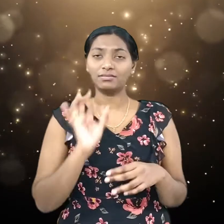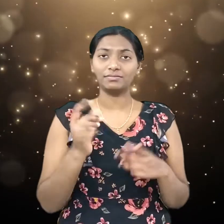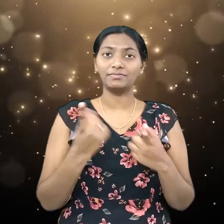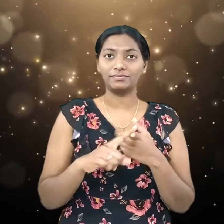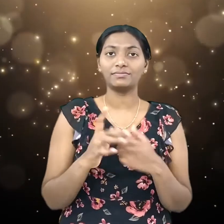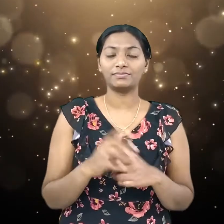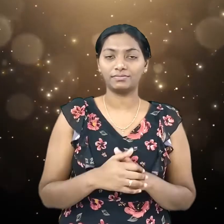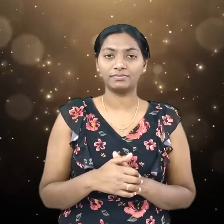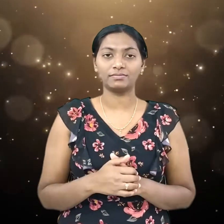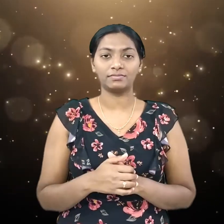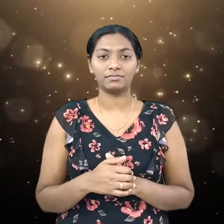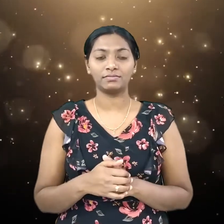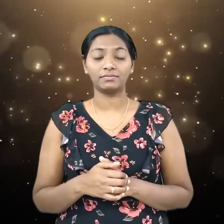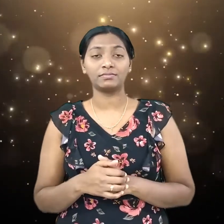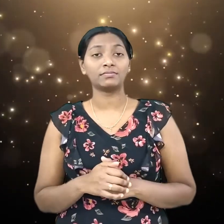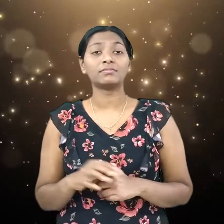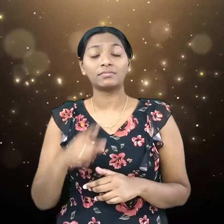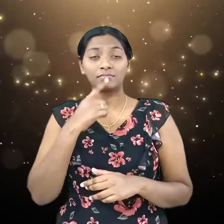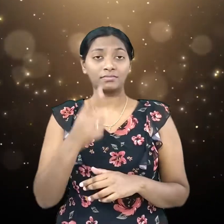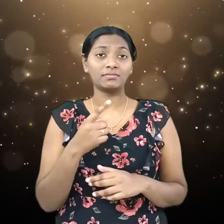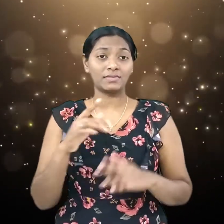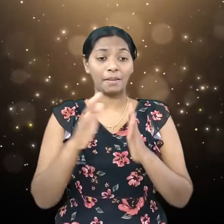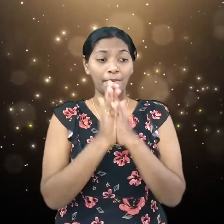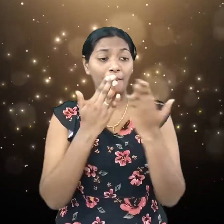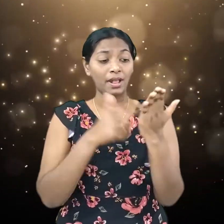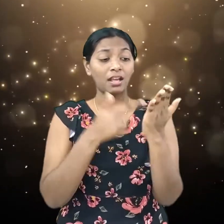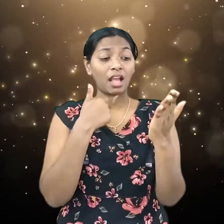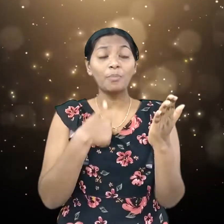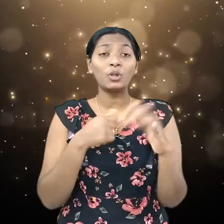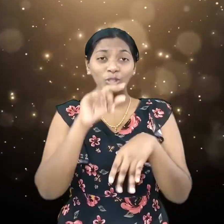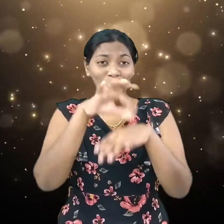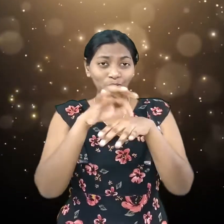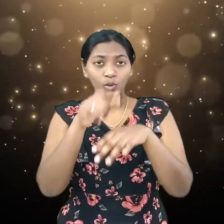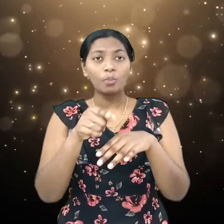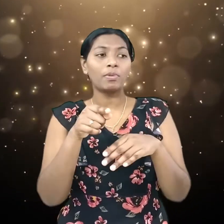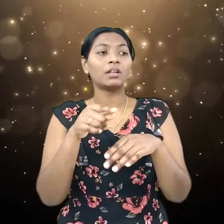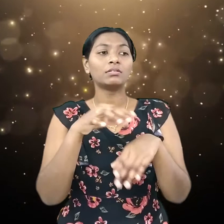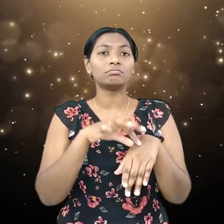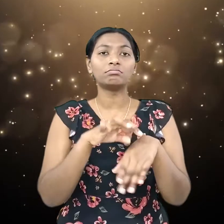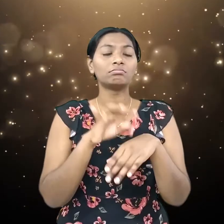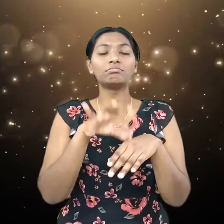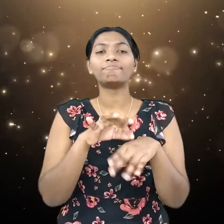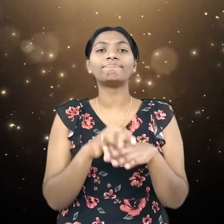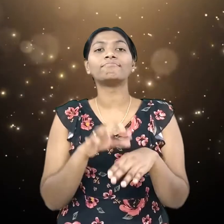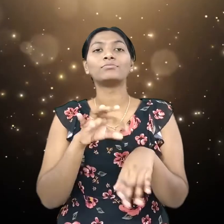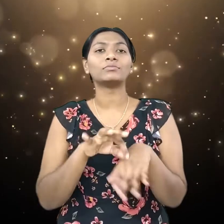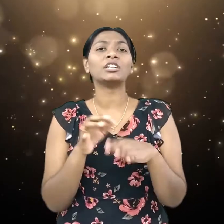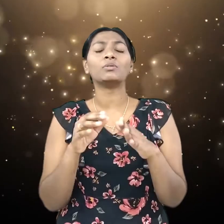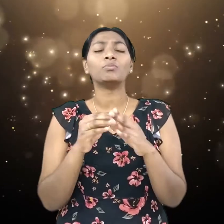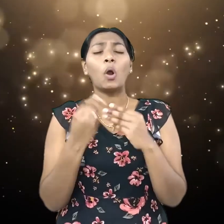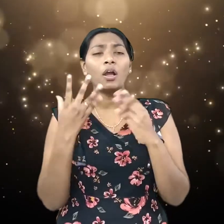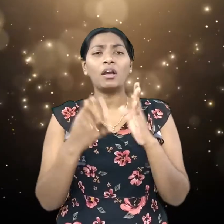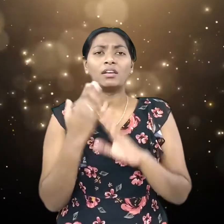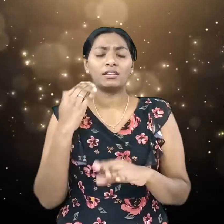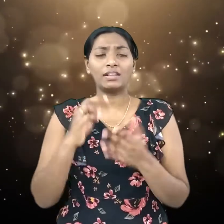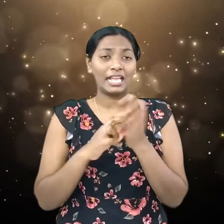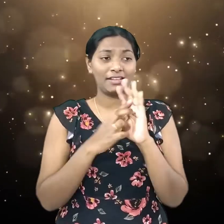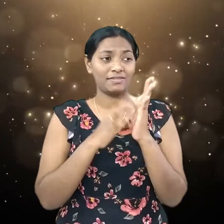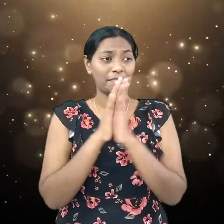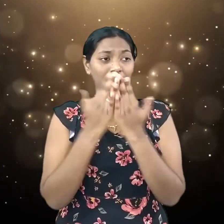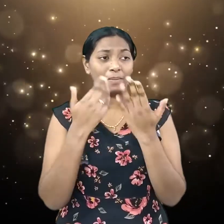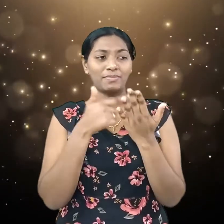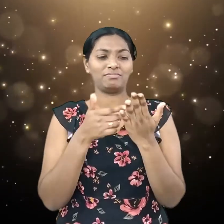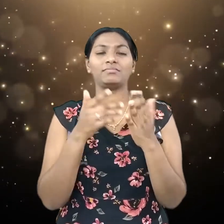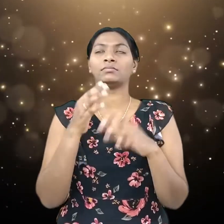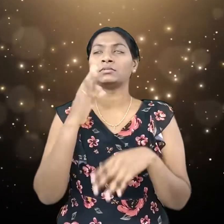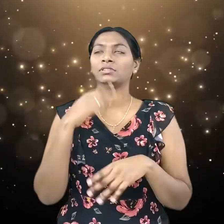मनुष्य के लिए क्या है, मूर्खता। वेनेसे को सीखा था हमने, नहीं सर। तो जब आप परमेश्वर की बात करते हो, कहते हैं बता भूल जाओ, ये मूर्ख इंसान से क्या बात कर रही है,